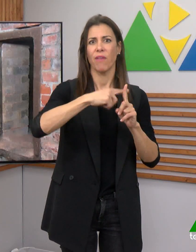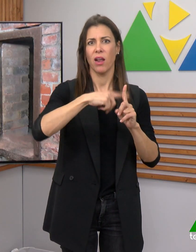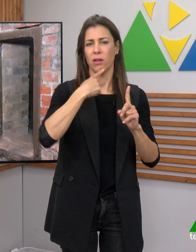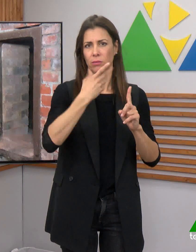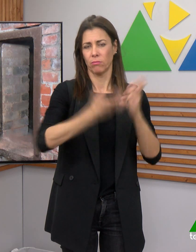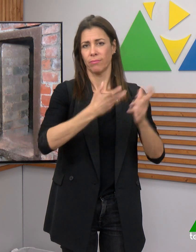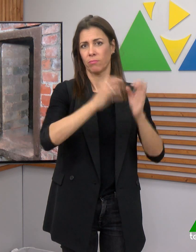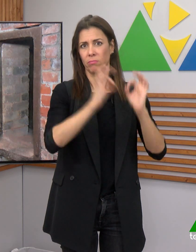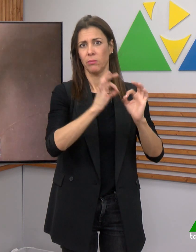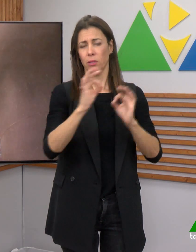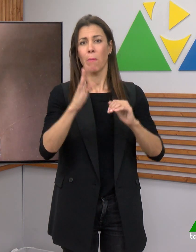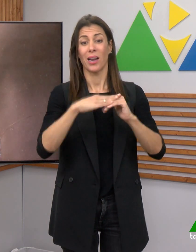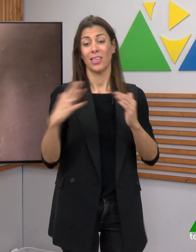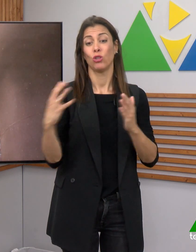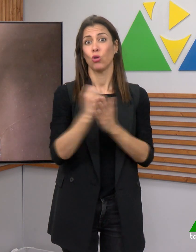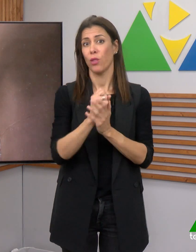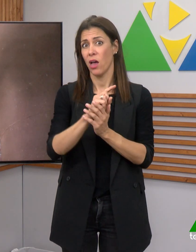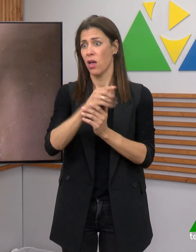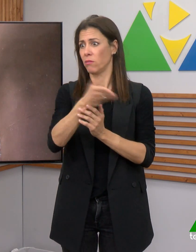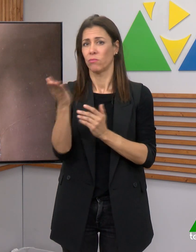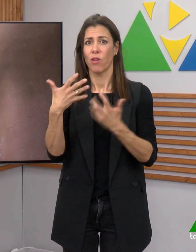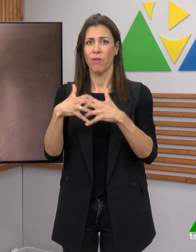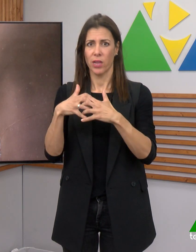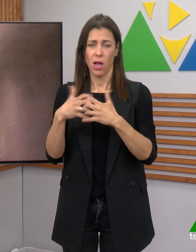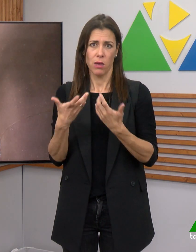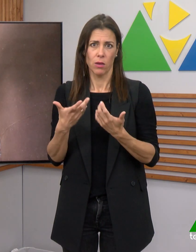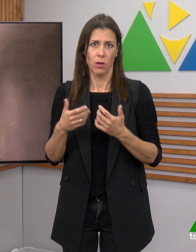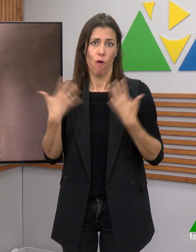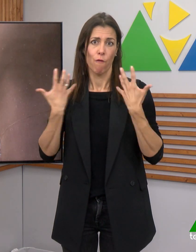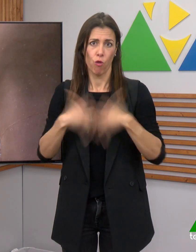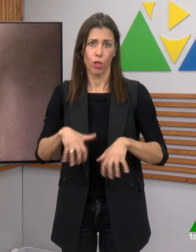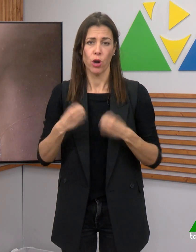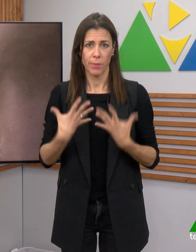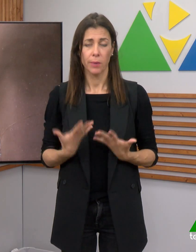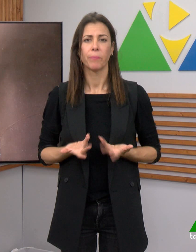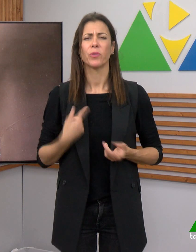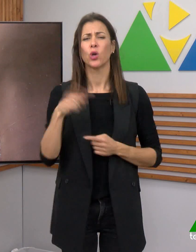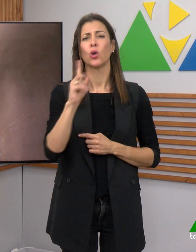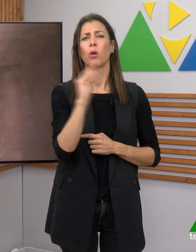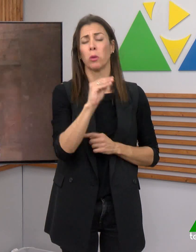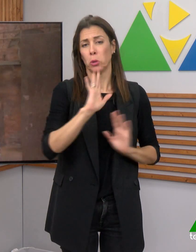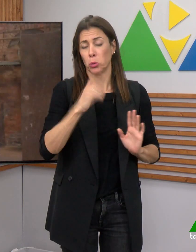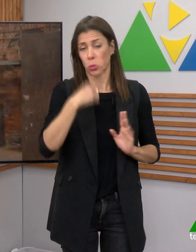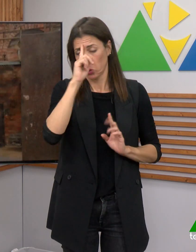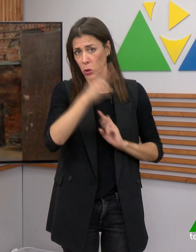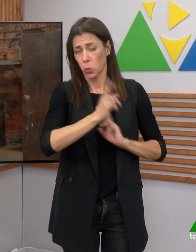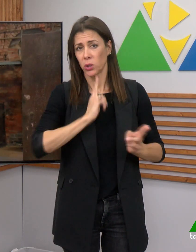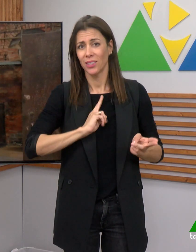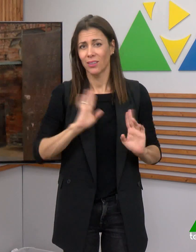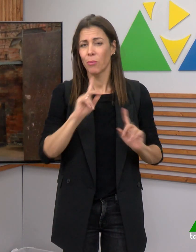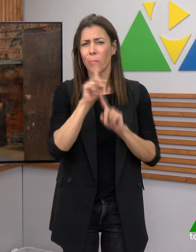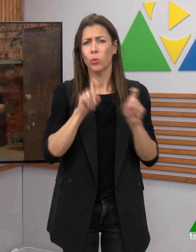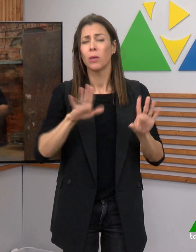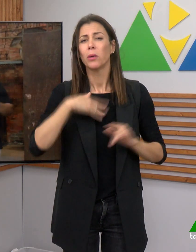para que todo el complejo fabril funcionara, ¿no? Claro. No te he preguntado, y no sé si tú quieres contestarme a la pregunta,